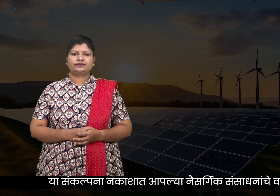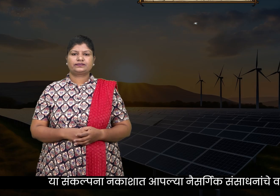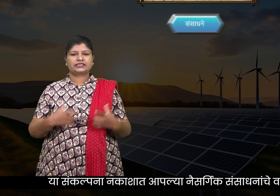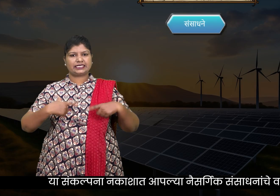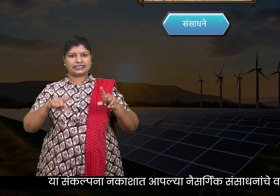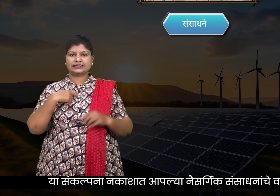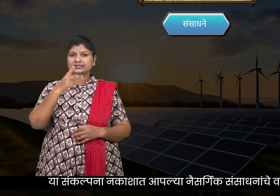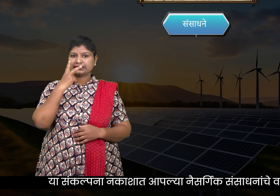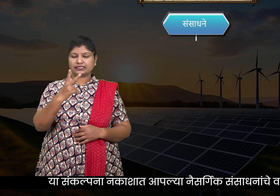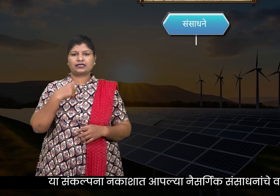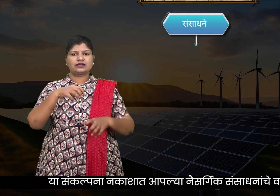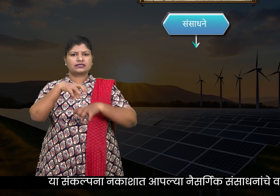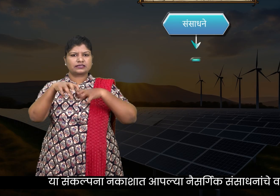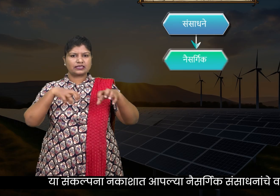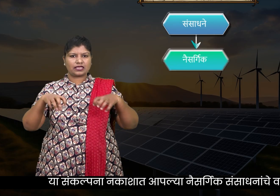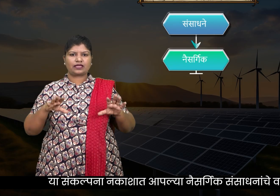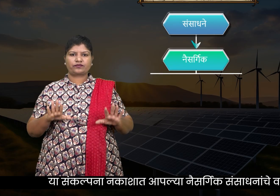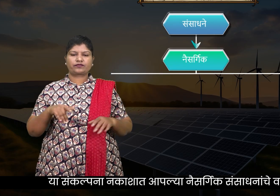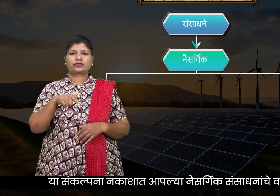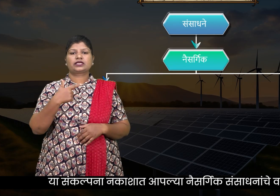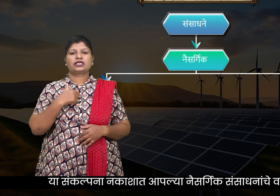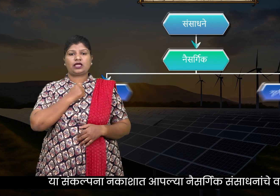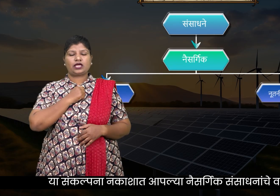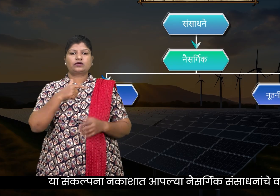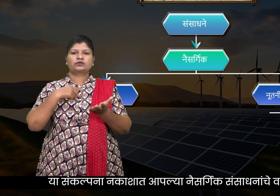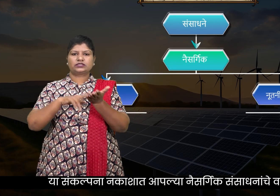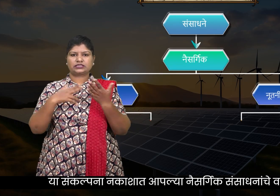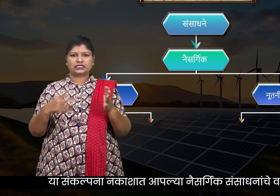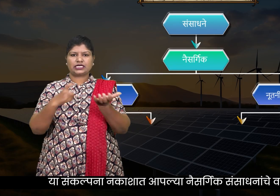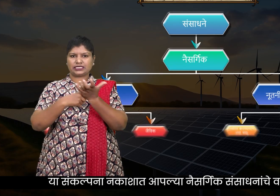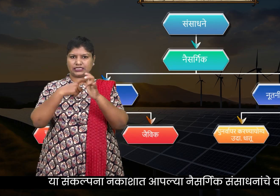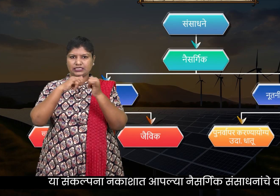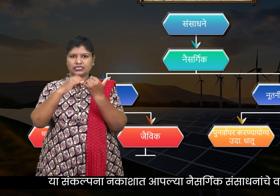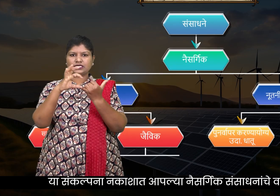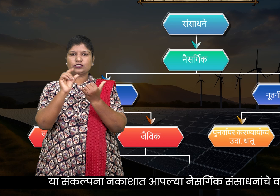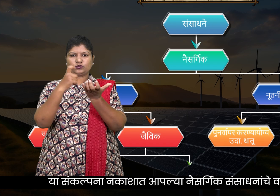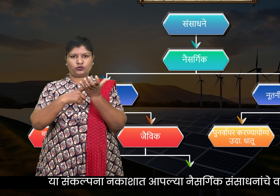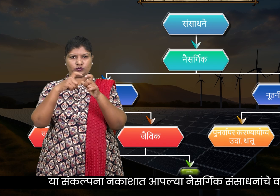या संकल्पना नकाशात आपल्या नैसर्गिक संसाधनांचे वर्गीकरण पाहूया.